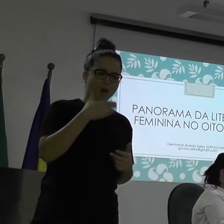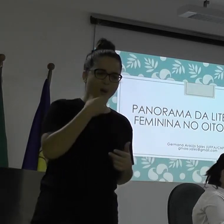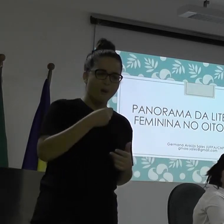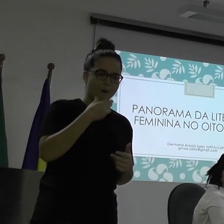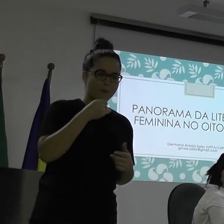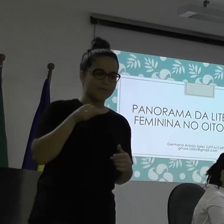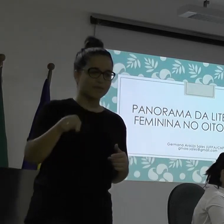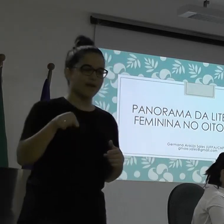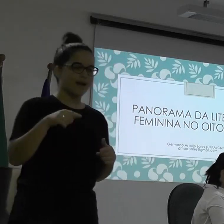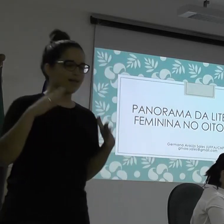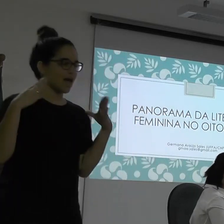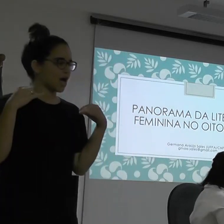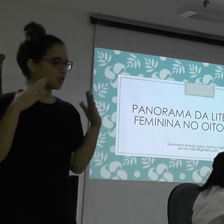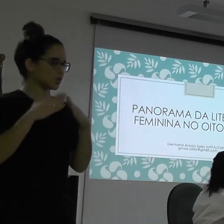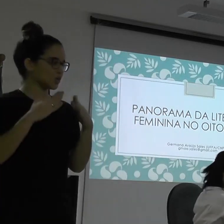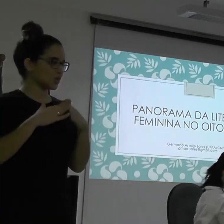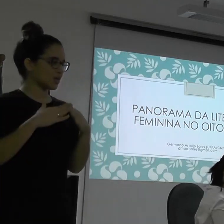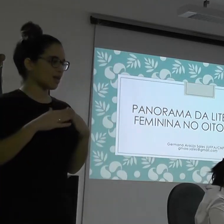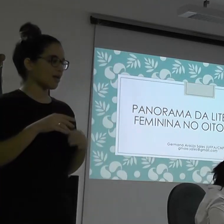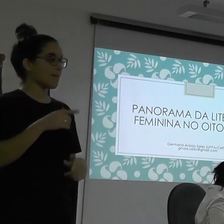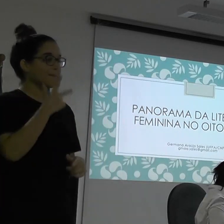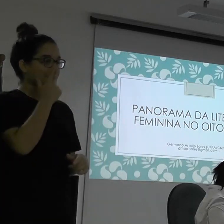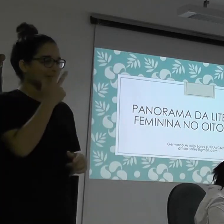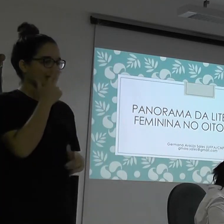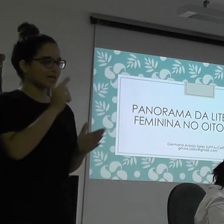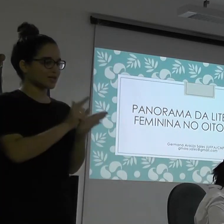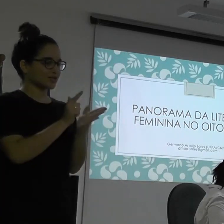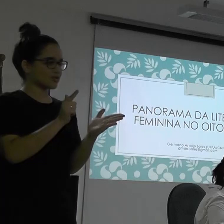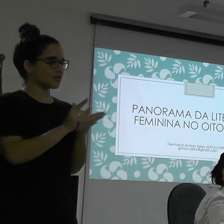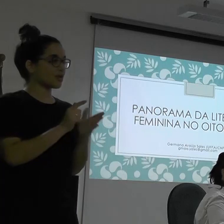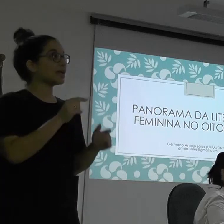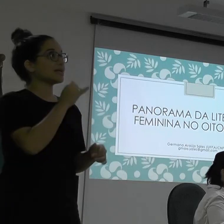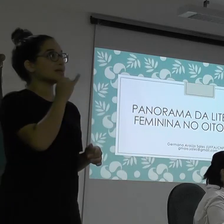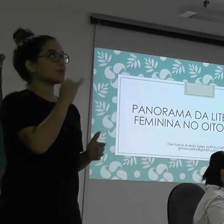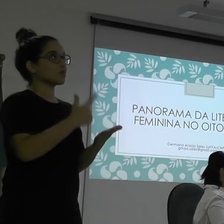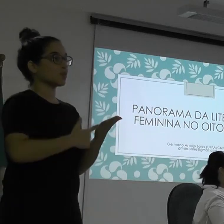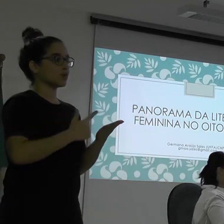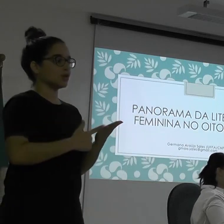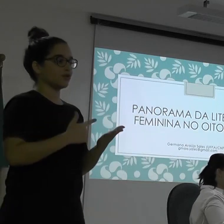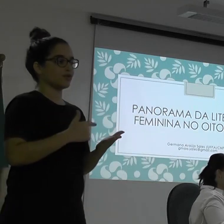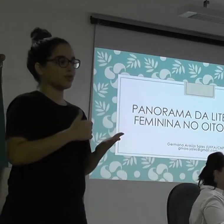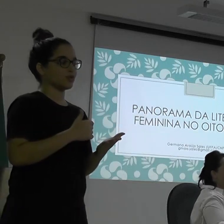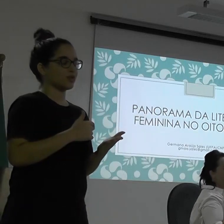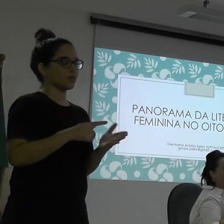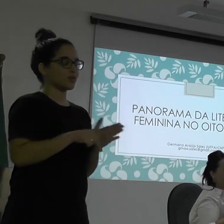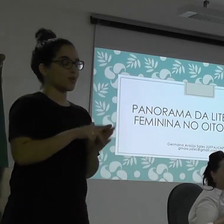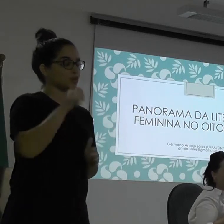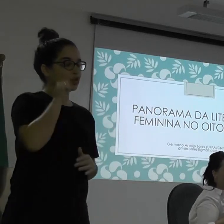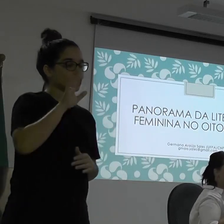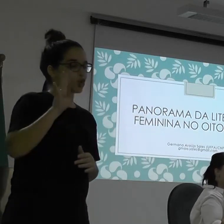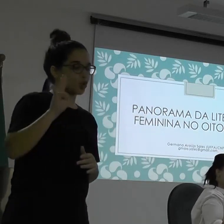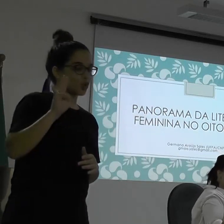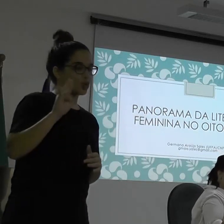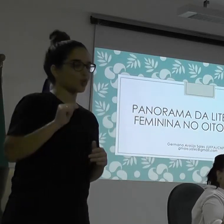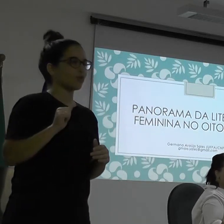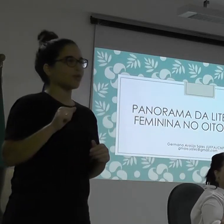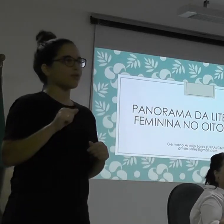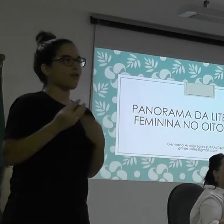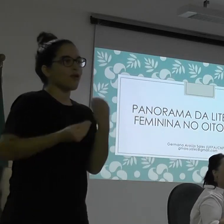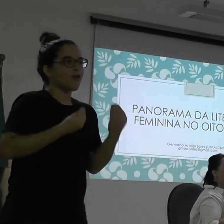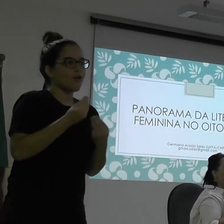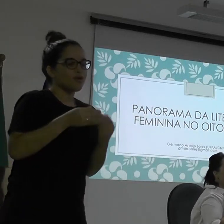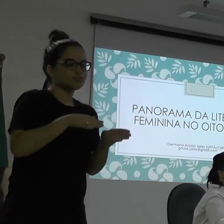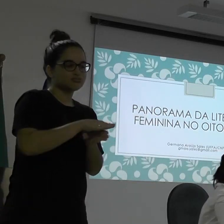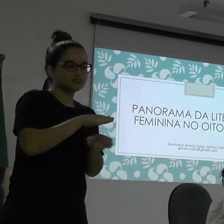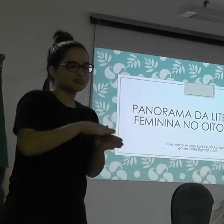que era essa daqui, era a moça delicada. Esse livro de noivas que a Júlia Lopes escreveu, né? Como tratar, como ser delicada, como